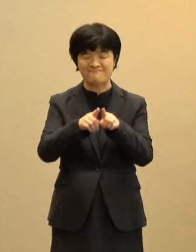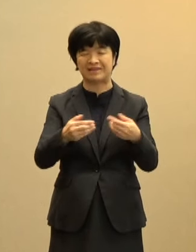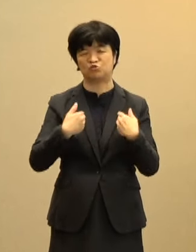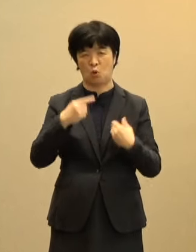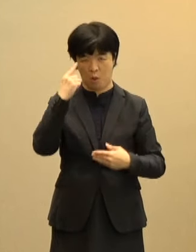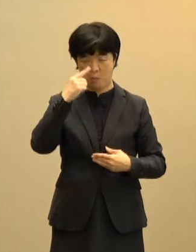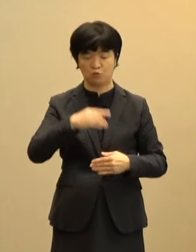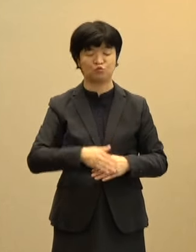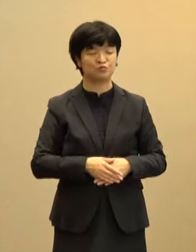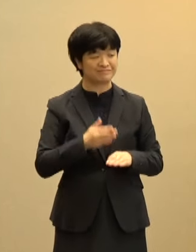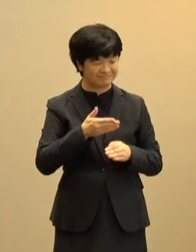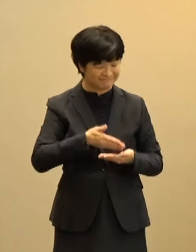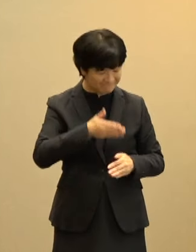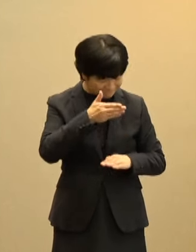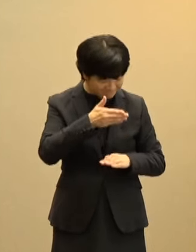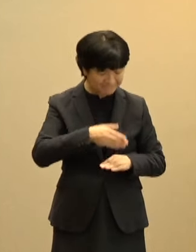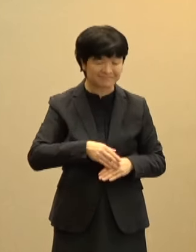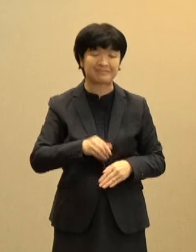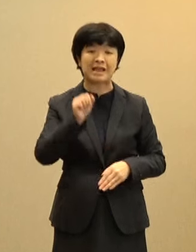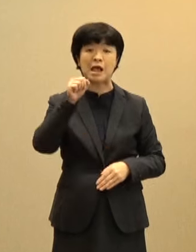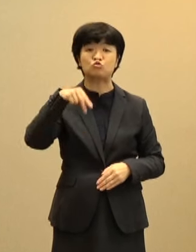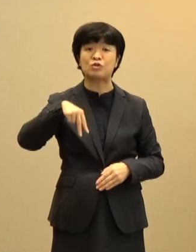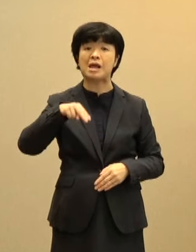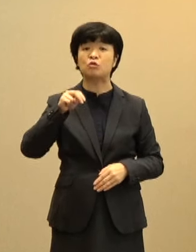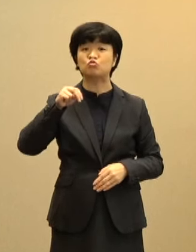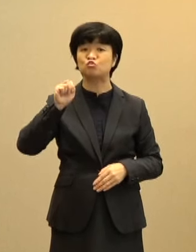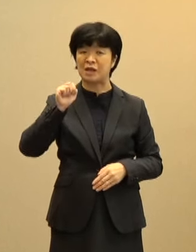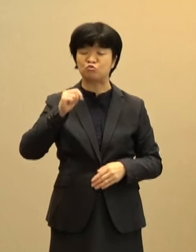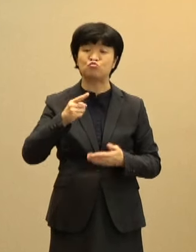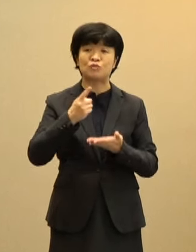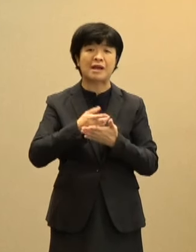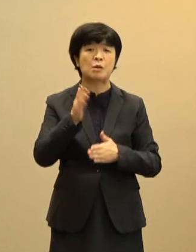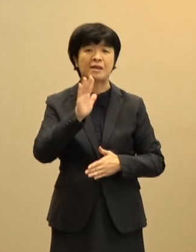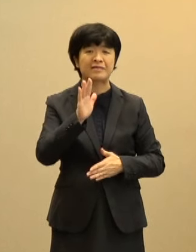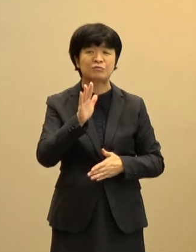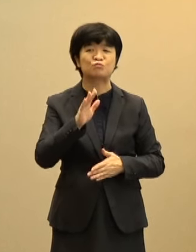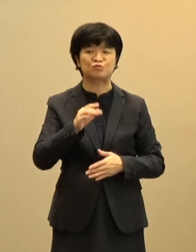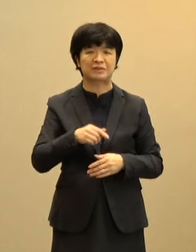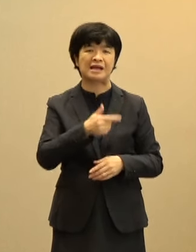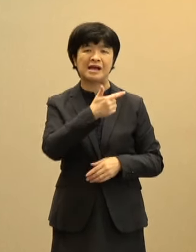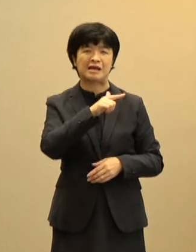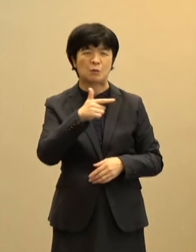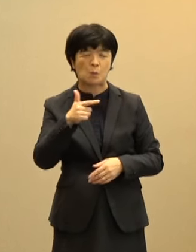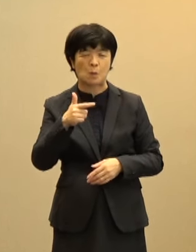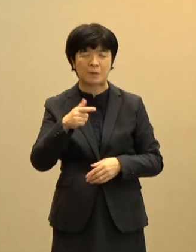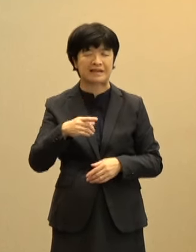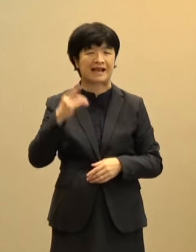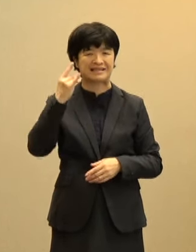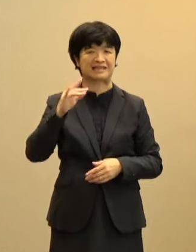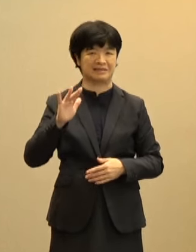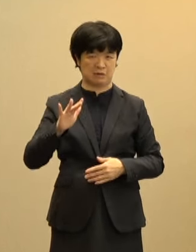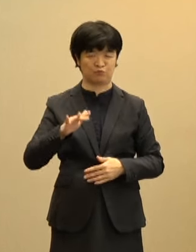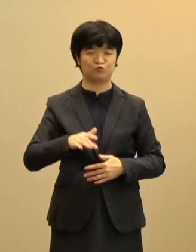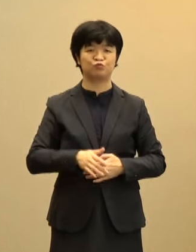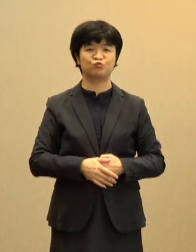ありがとうございます。で、 SNS に限らず全体的な、まあ、電話詐欺、特殊詐欺についてもあるんですけれども、